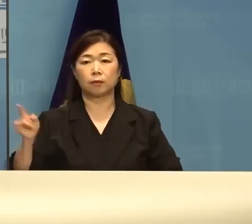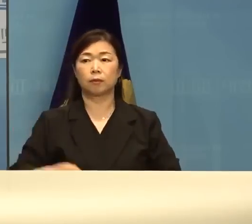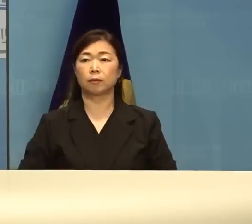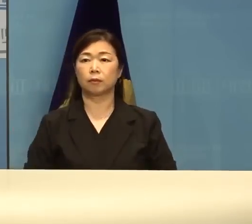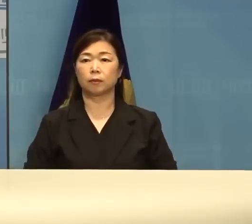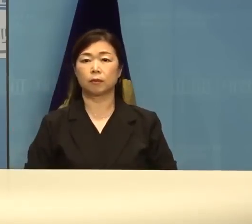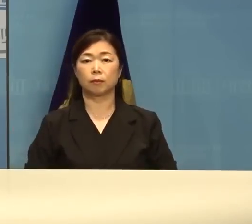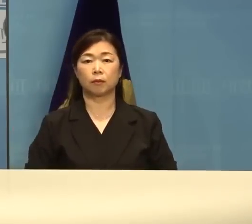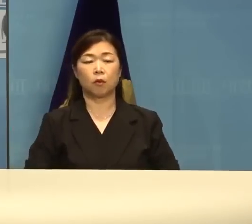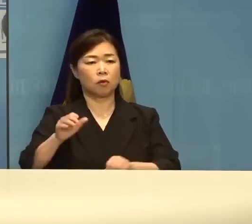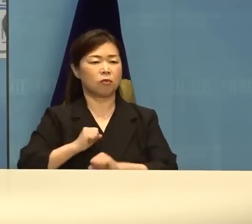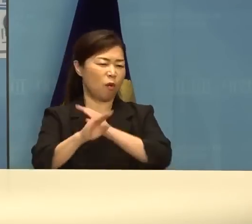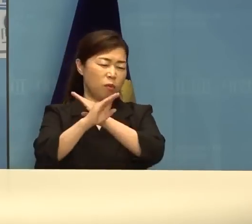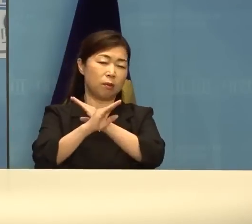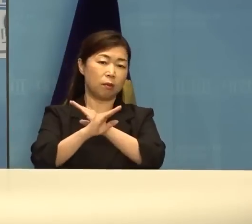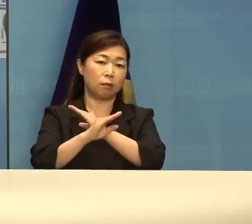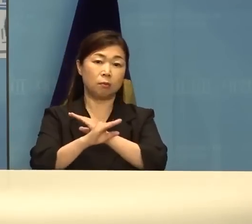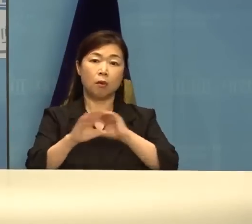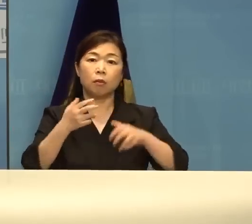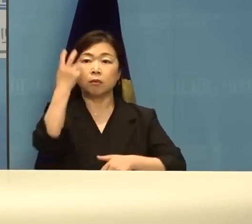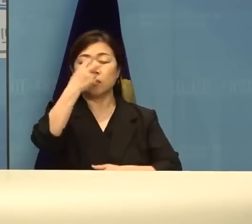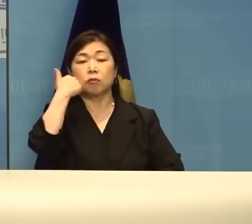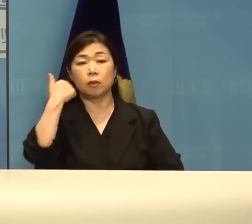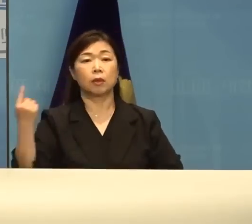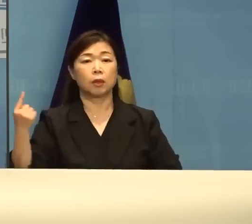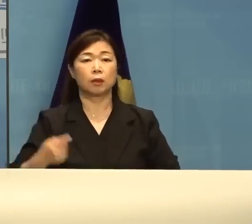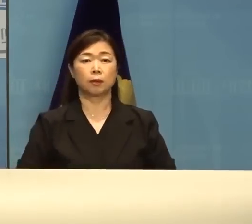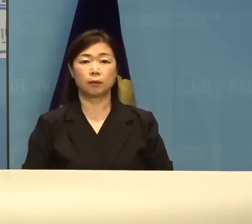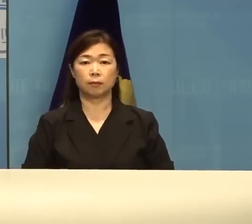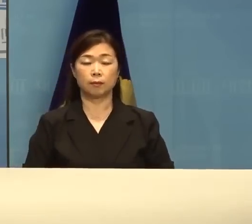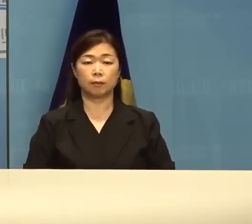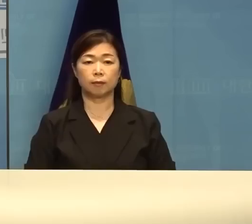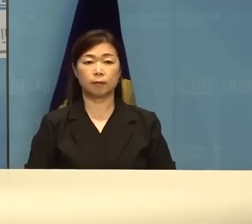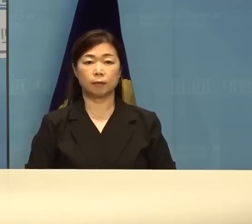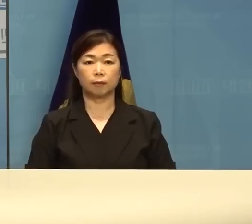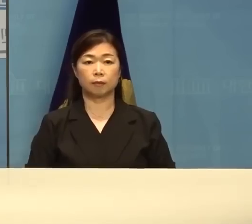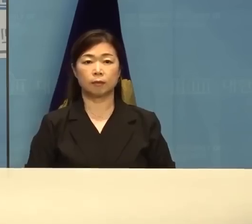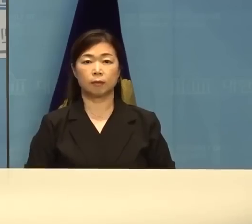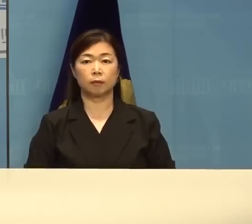우리는 군대를 거부한다. 그러면 국방은 누가 지킵니까?